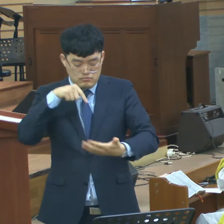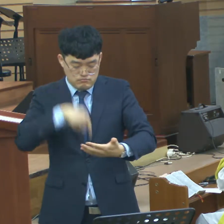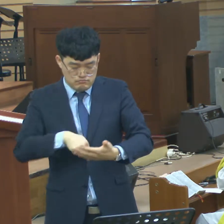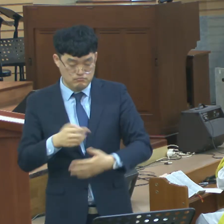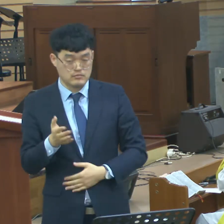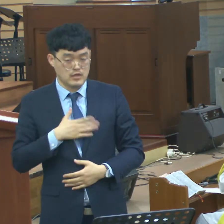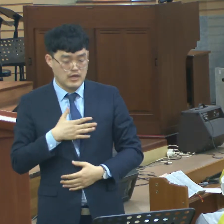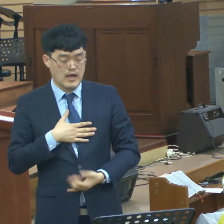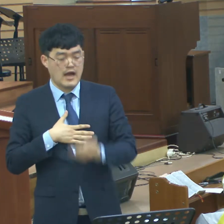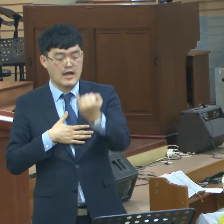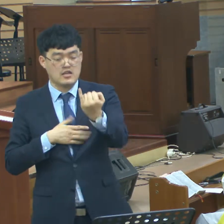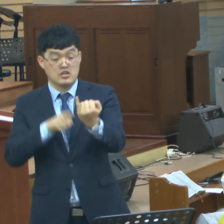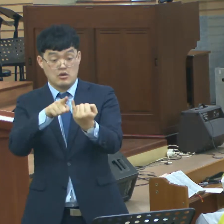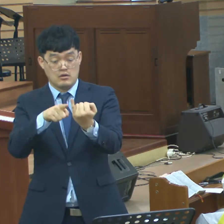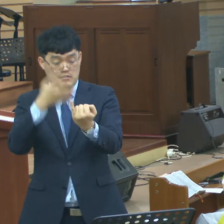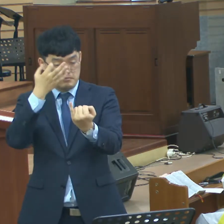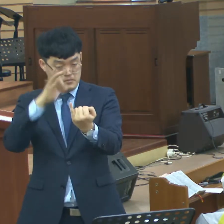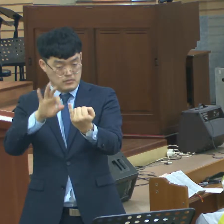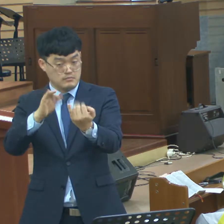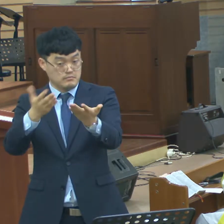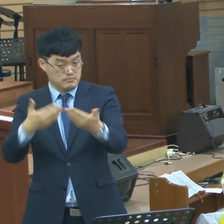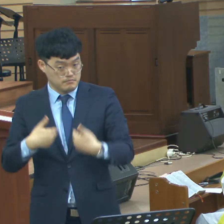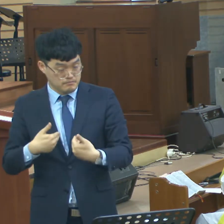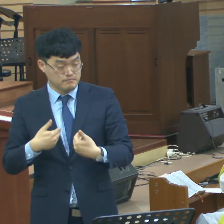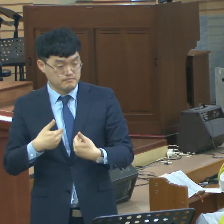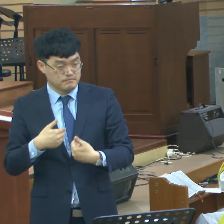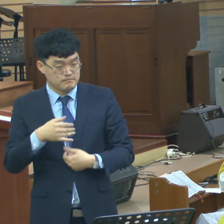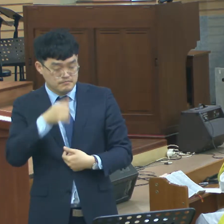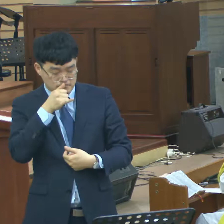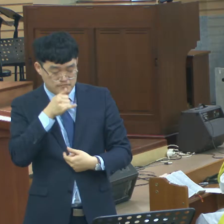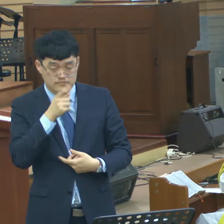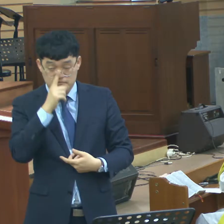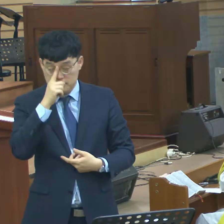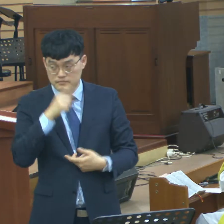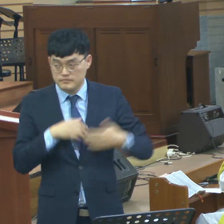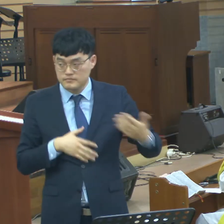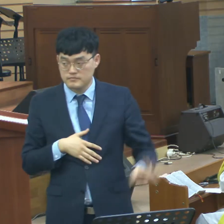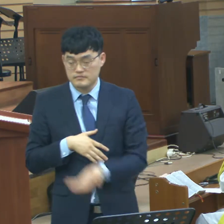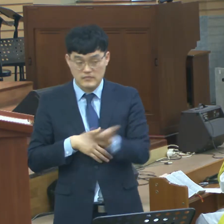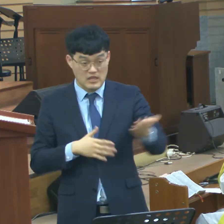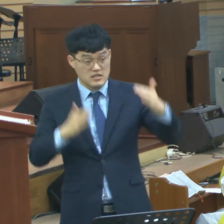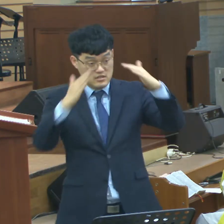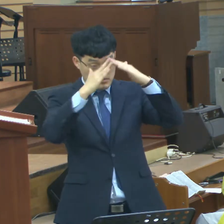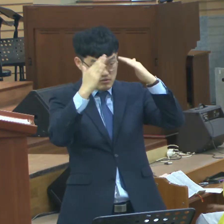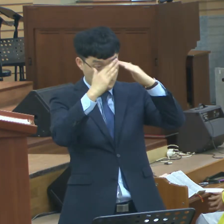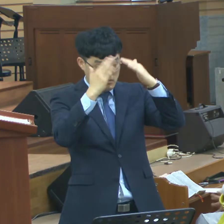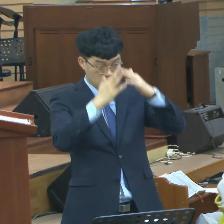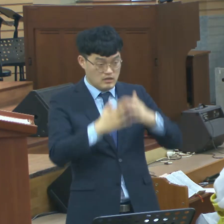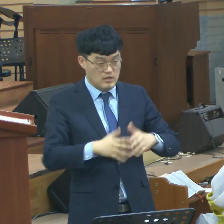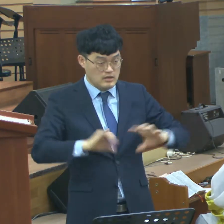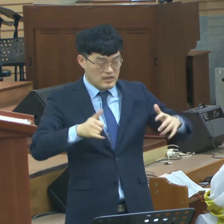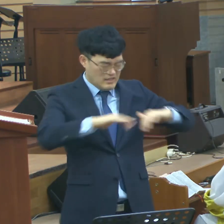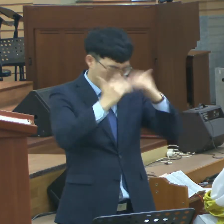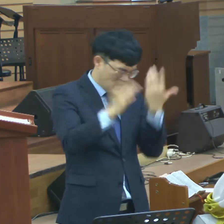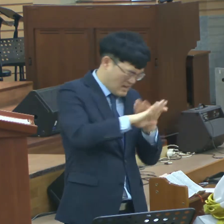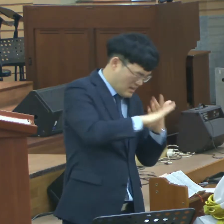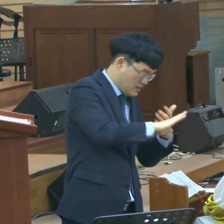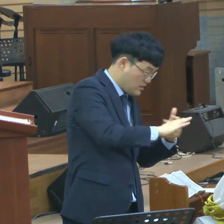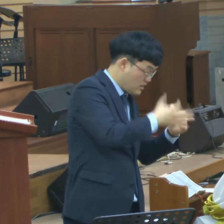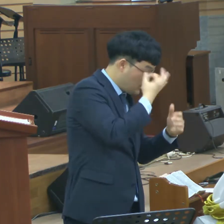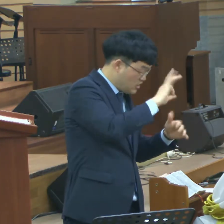한 여인에게 이제 인정을 받았잖아요. 참 이게 어려운 거예요. 집에서도 세상의 모든 사람에게 인정을